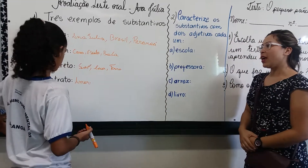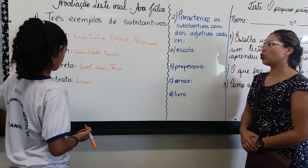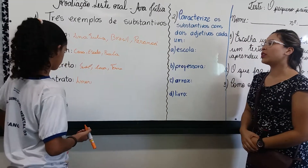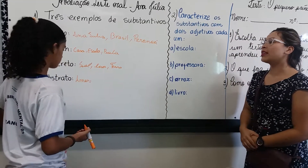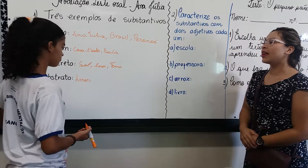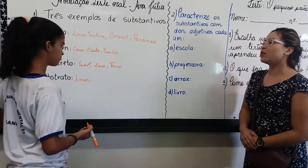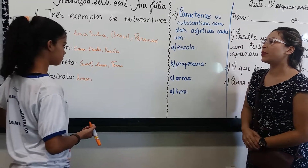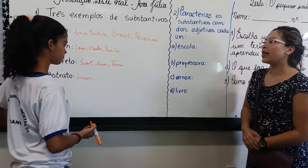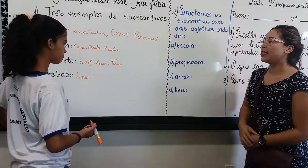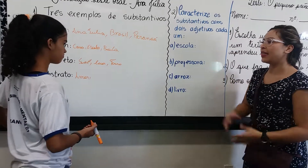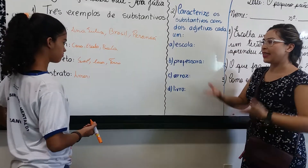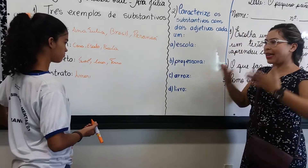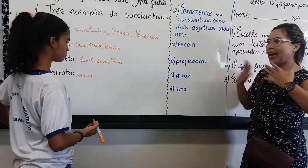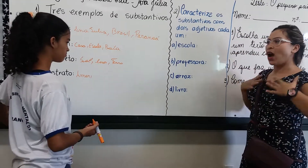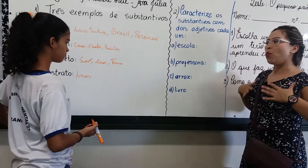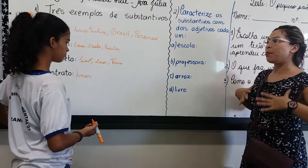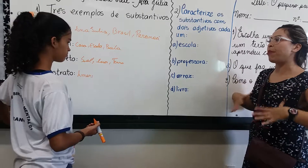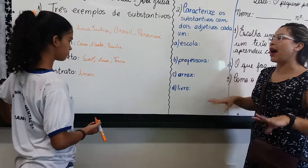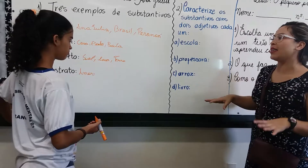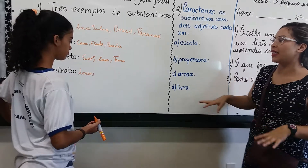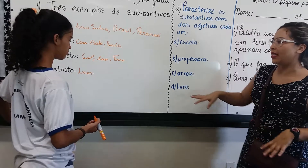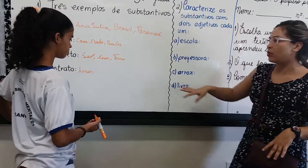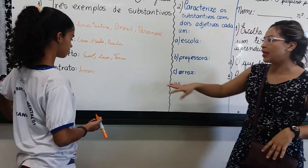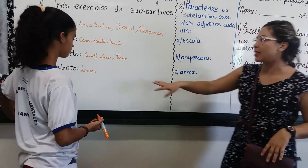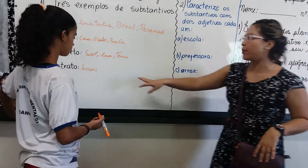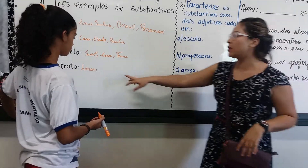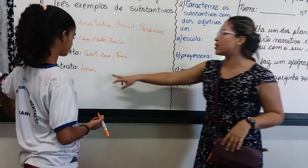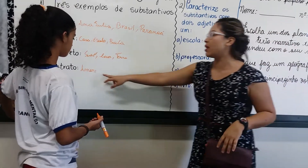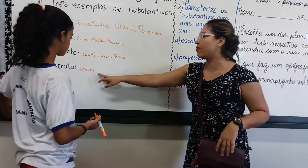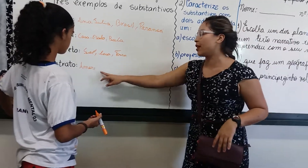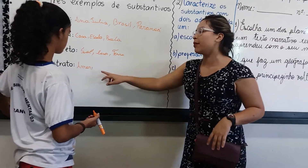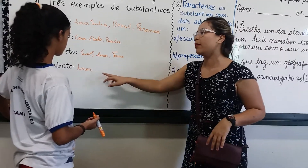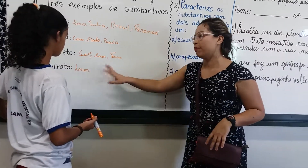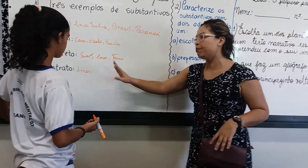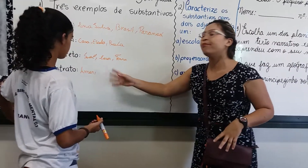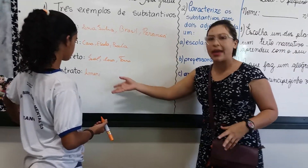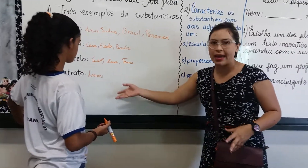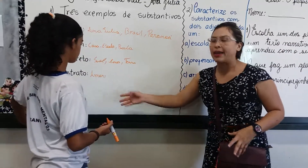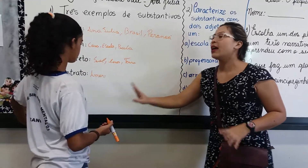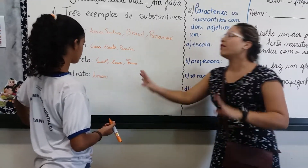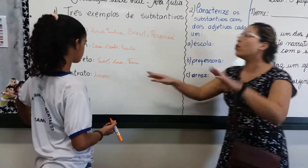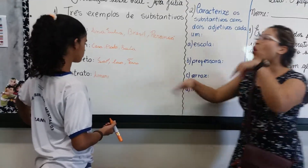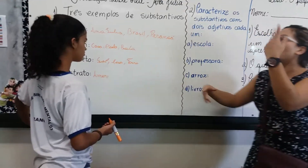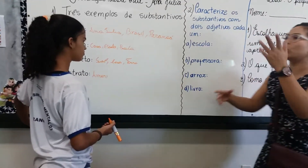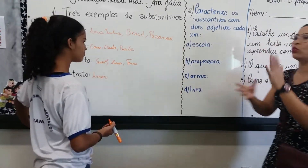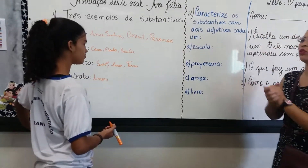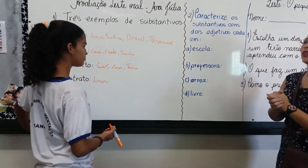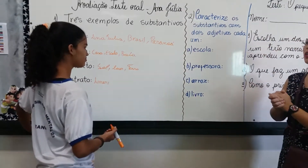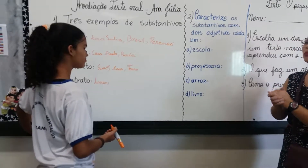Tô tentando pra ela entender calma e paz. Ela não tá sabendo escrever. Escrever, né? É. Um outro, deixa eu